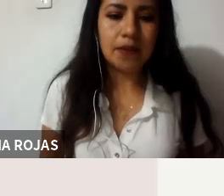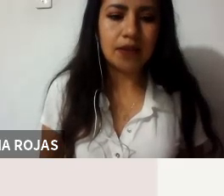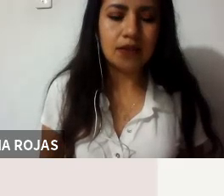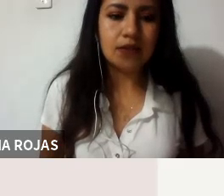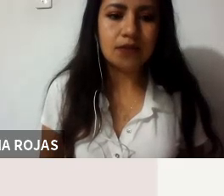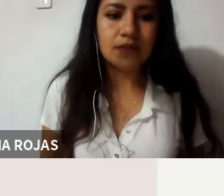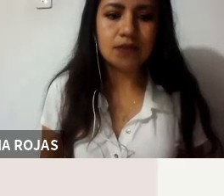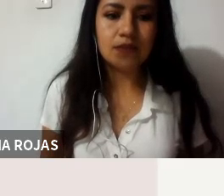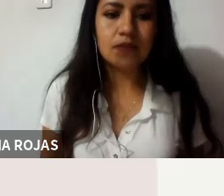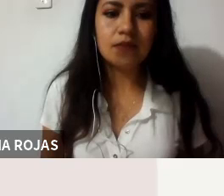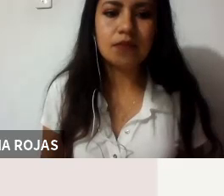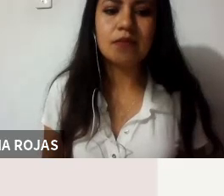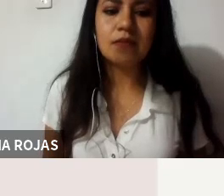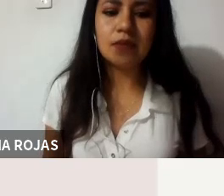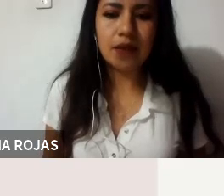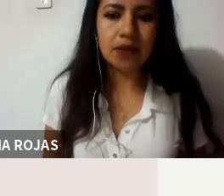diabetes,